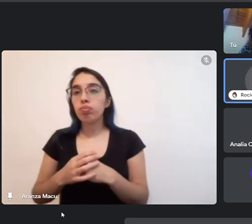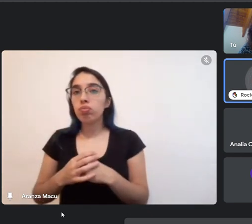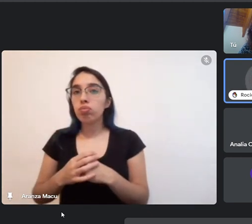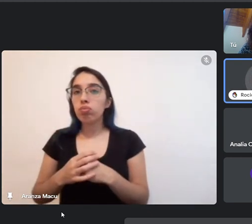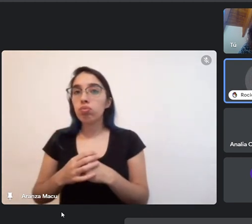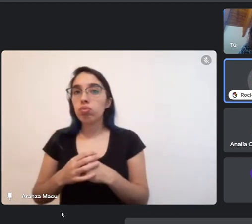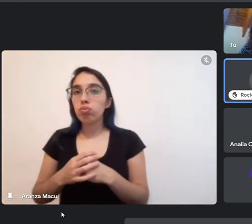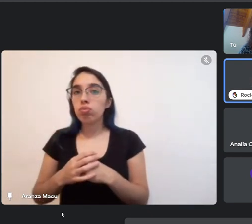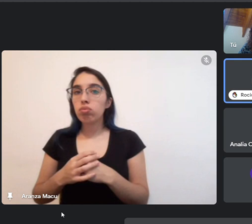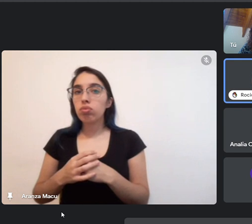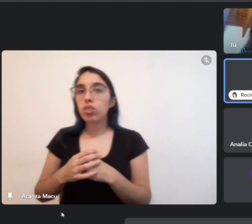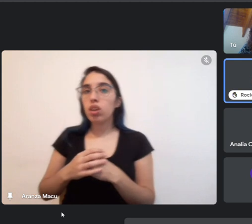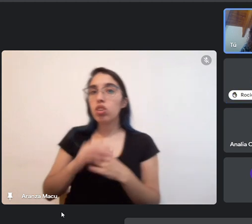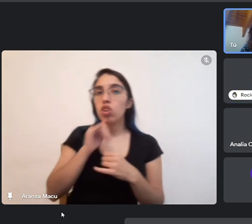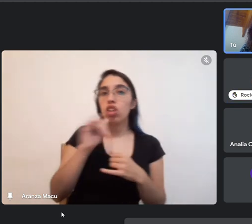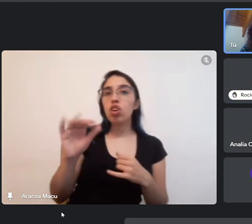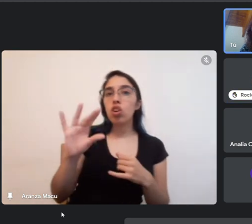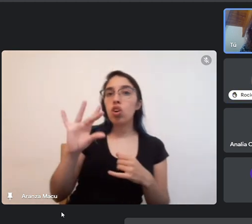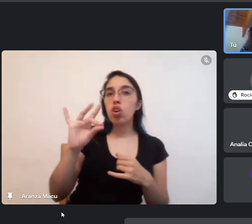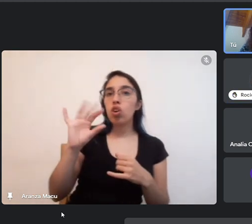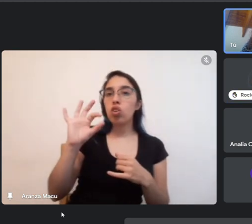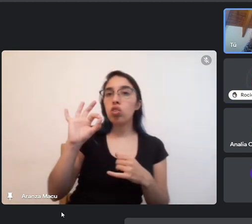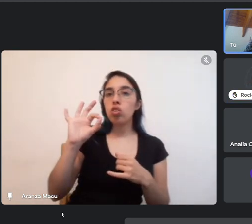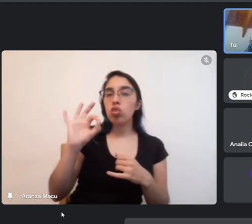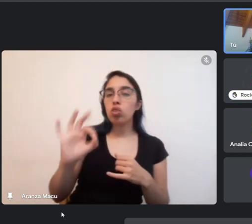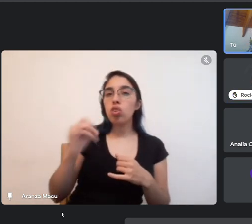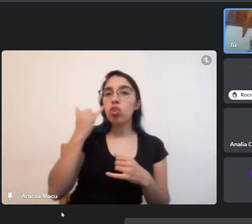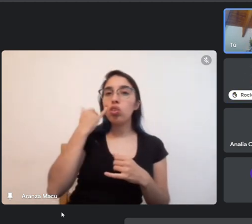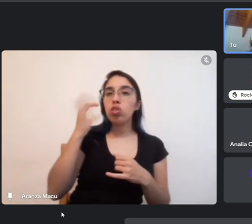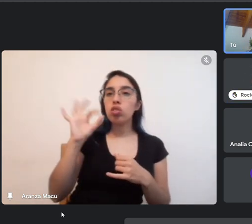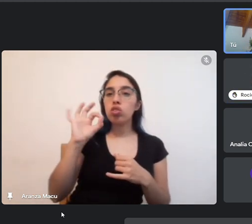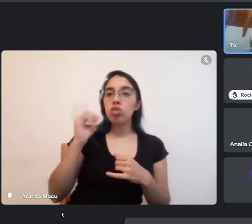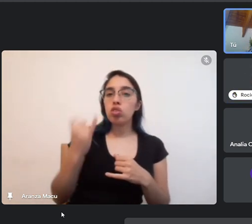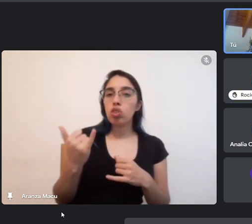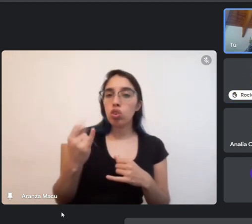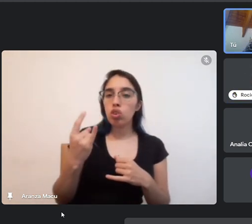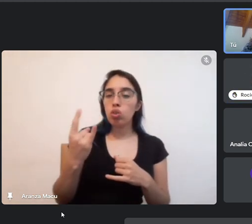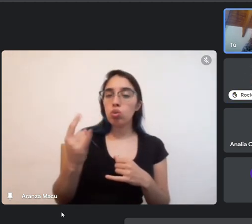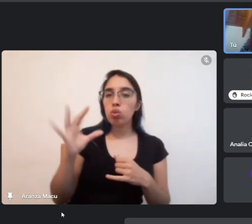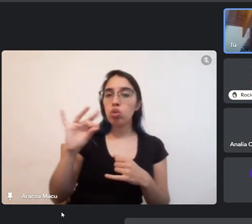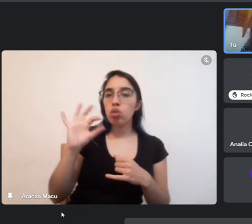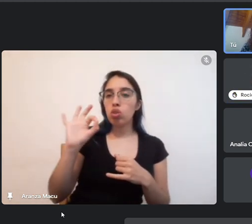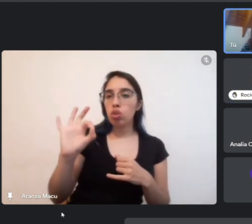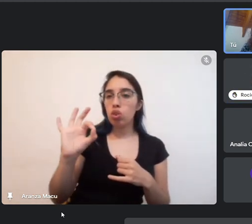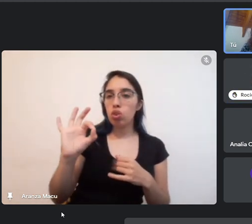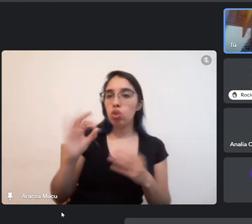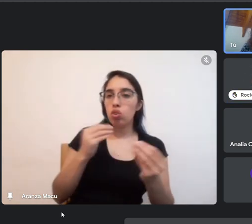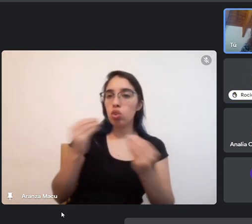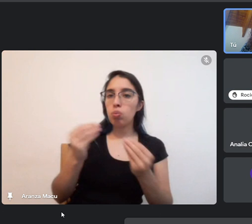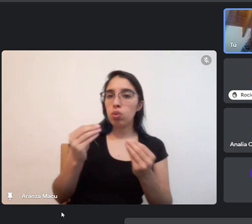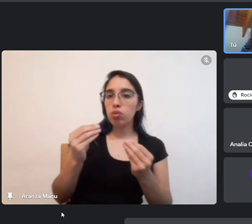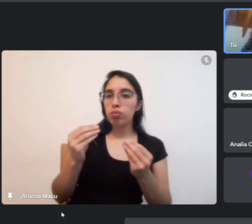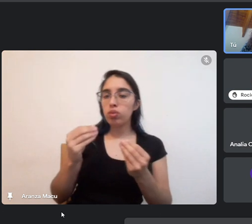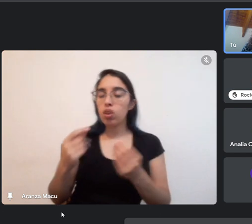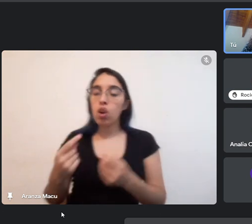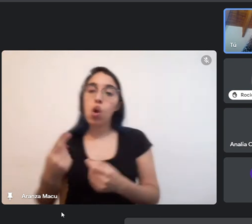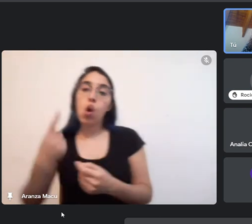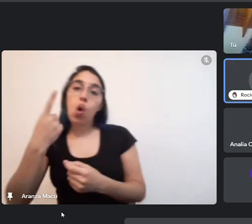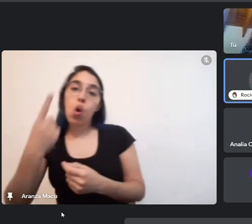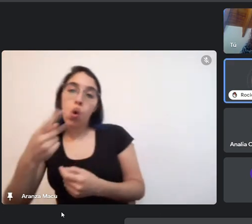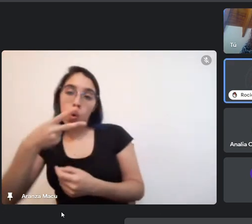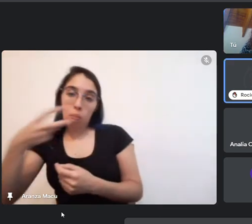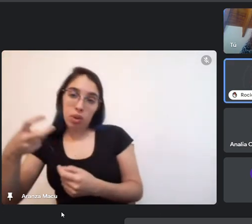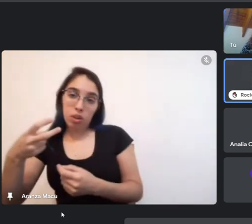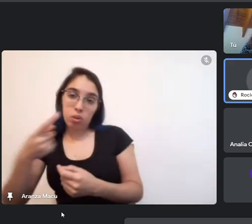sería... uno sería auxiliar y el otro principal. No decís hacer,